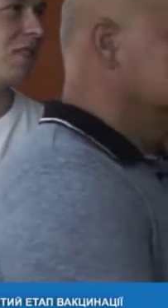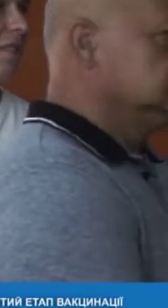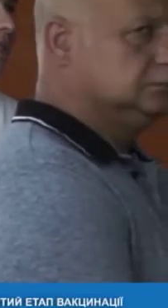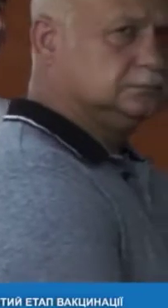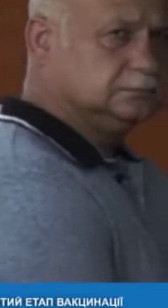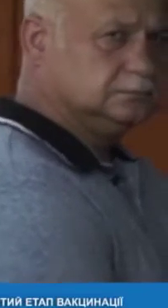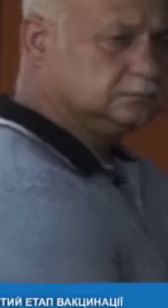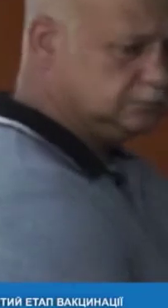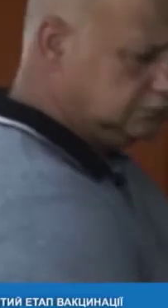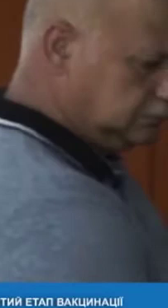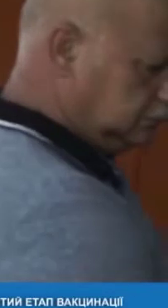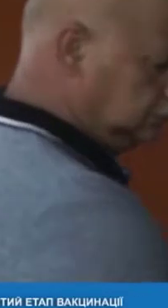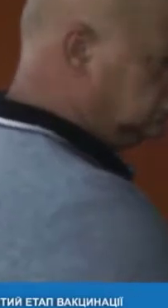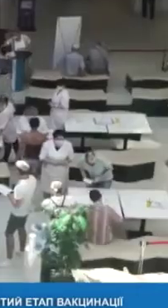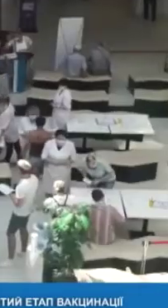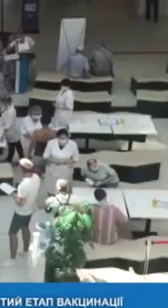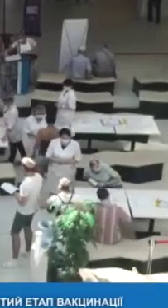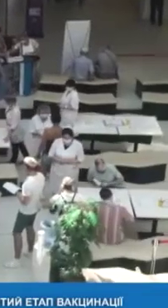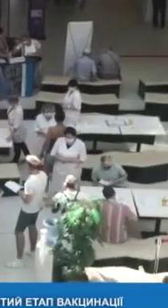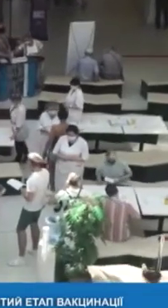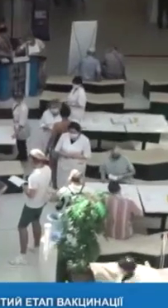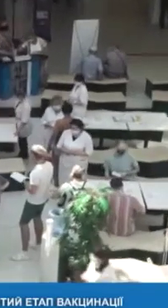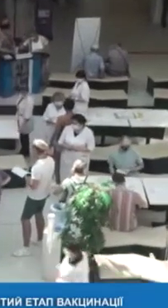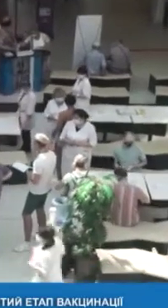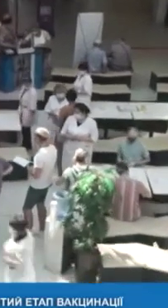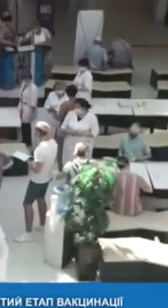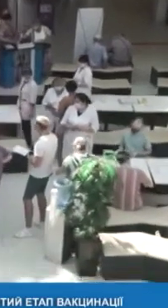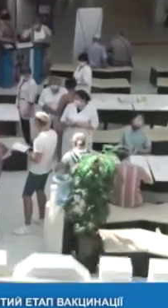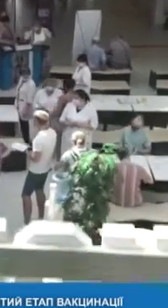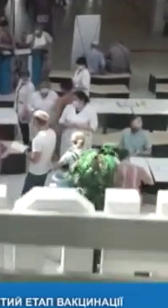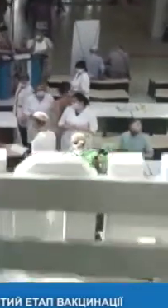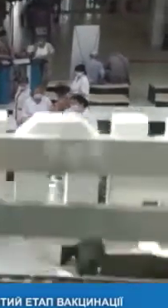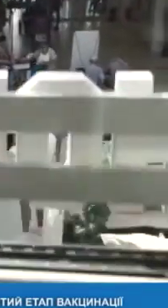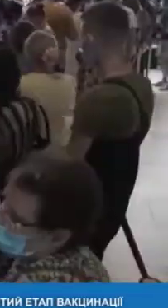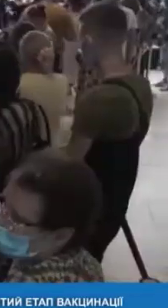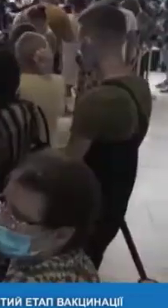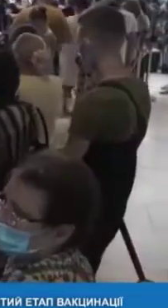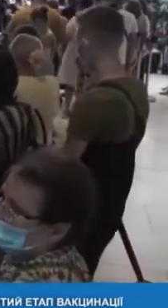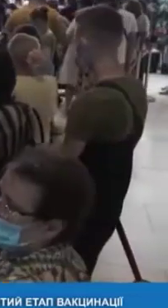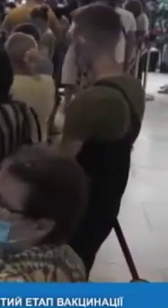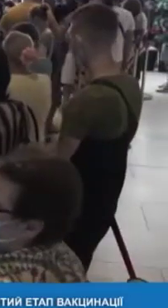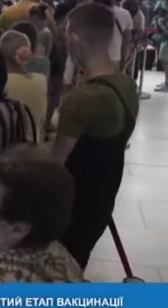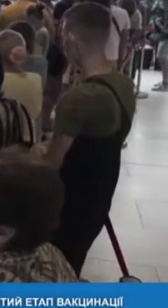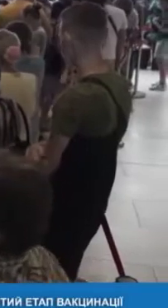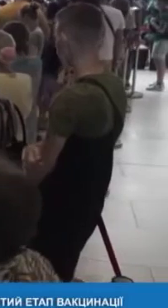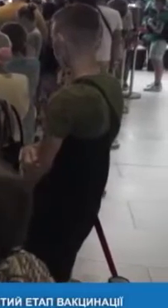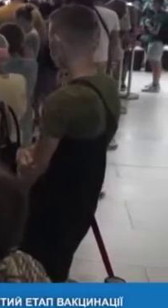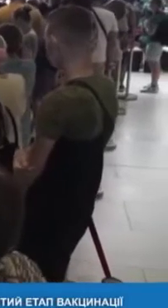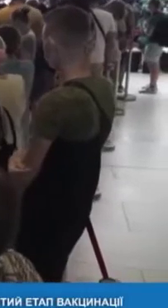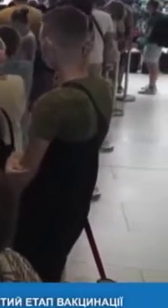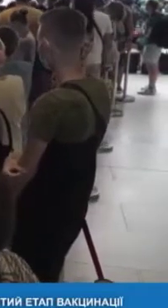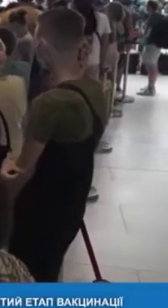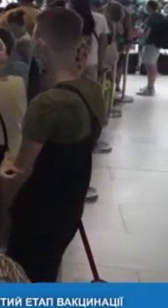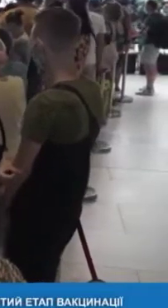сделать прививку. Можете вакцинироваться в ближайшем пункте прививки, центре массовой вакцинации или может приехать мобильная бригада, если